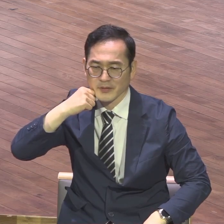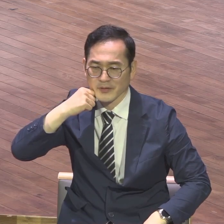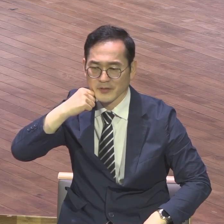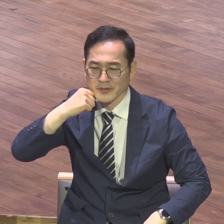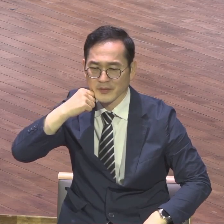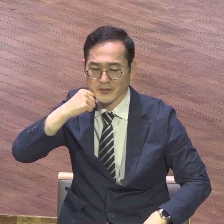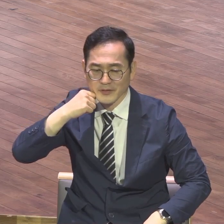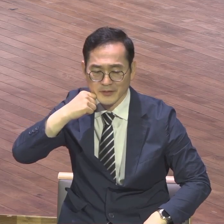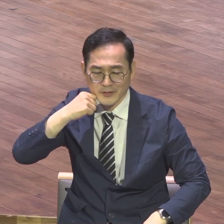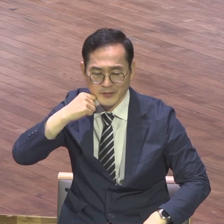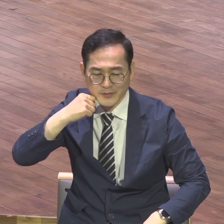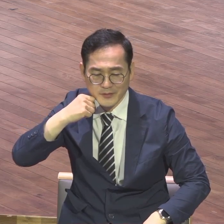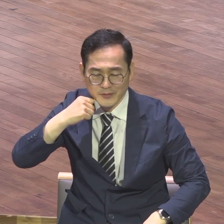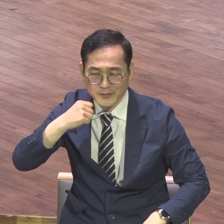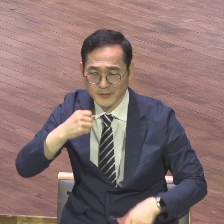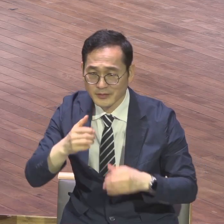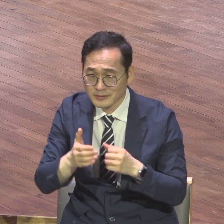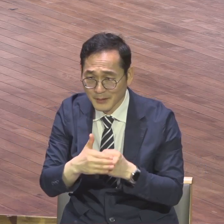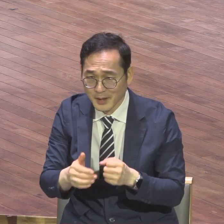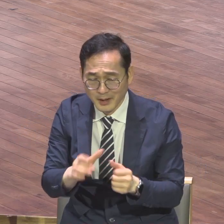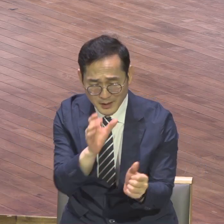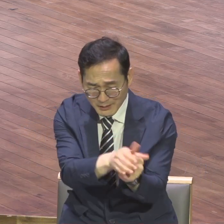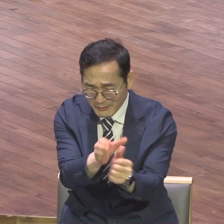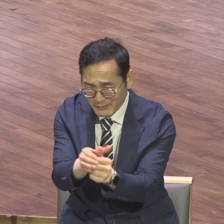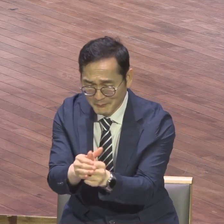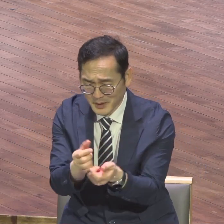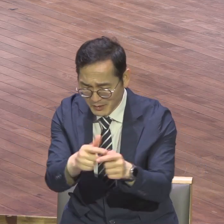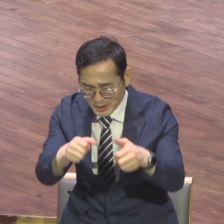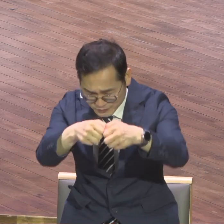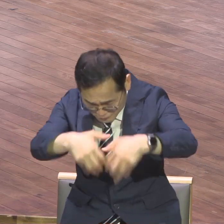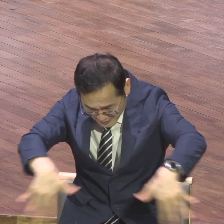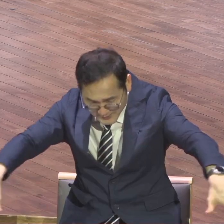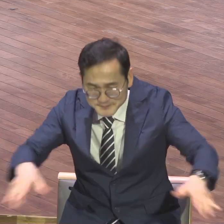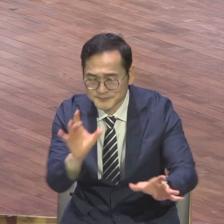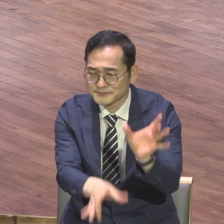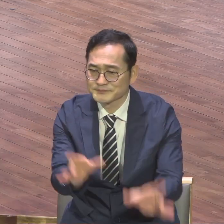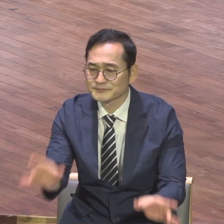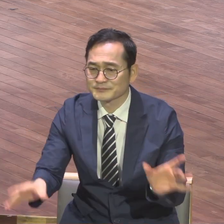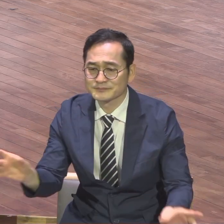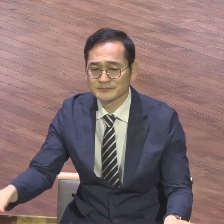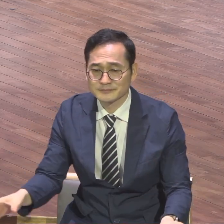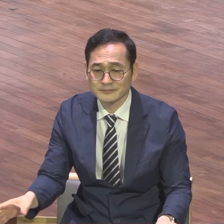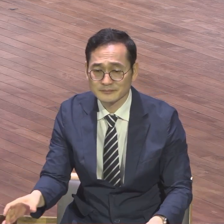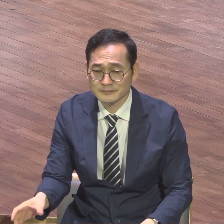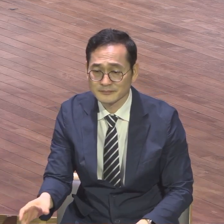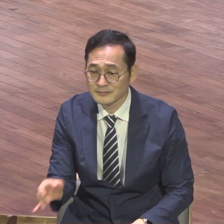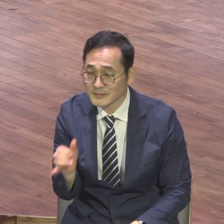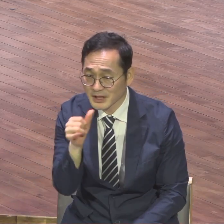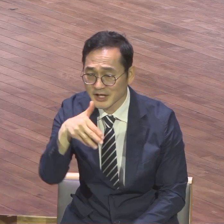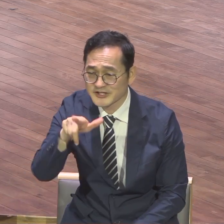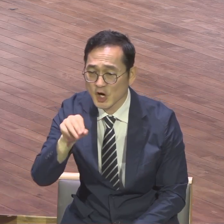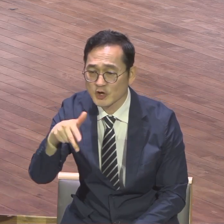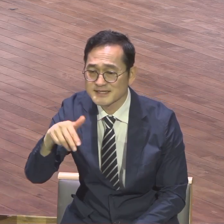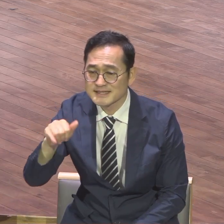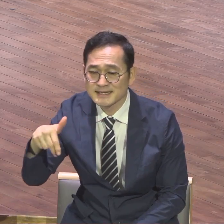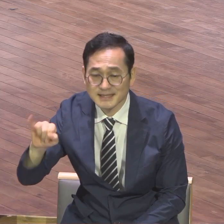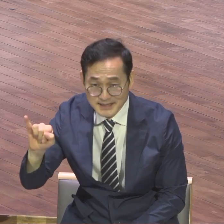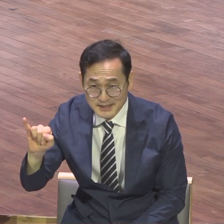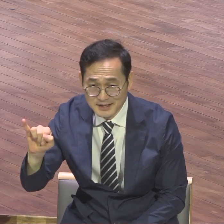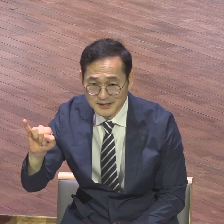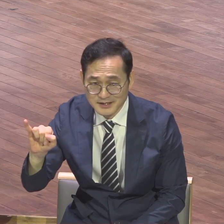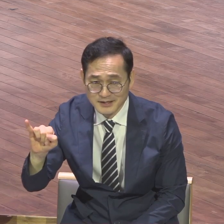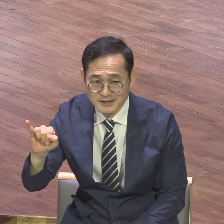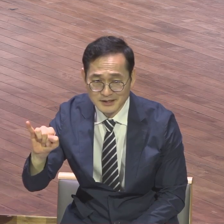뭘 세웠냐 이렇게 청지기 교회를 세워요. 그 매년 청지기 직분을 주잖아요. 청지기. 우리 교회가 재직이